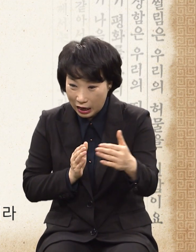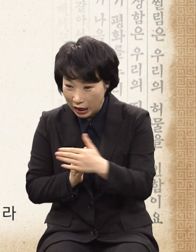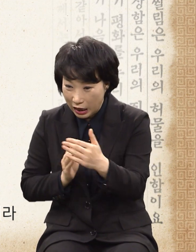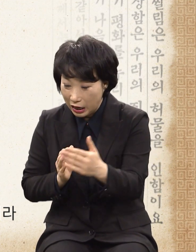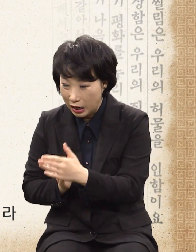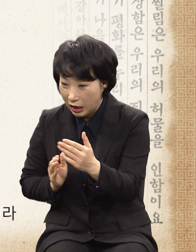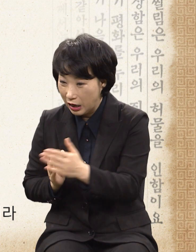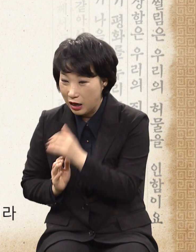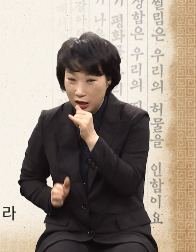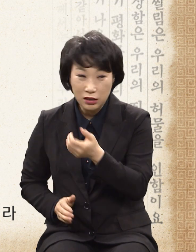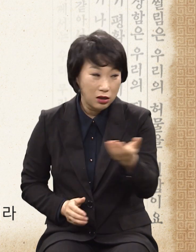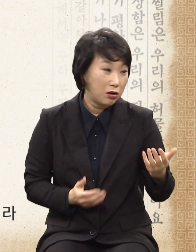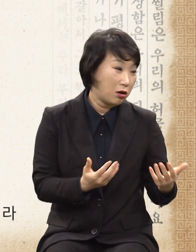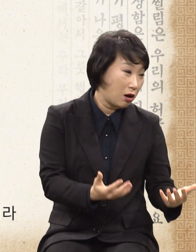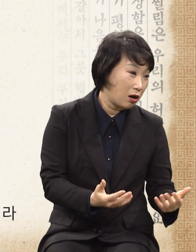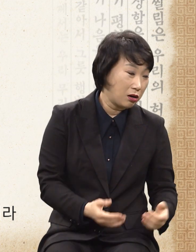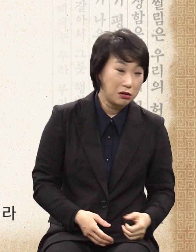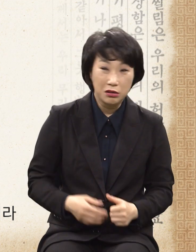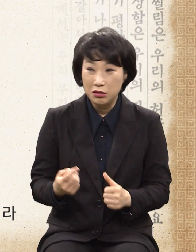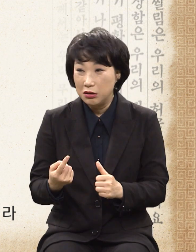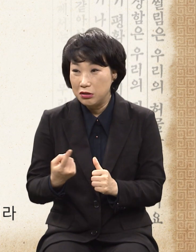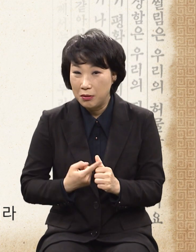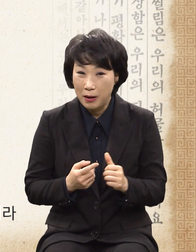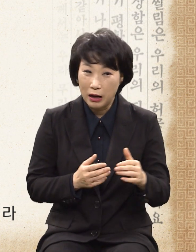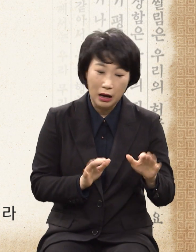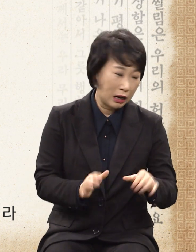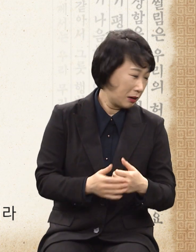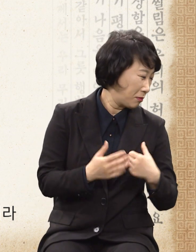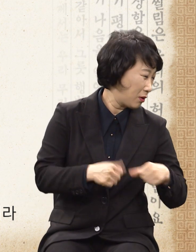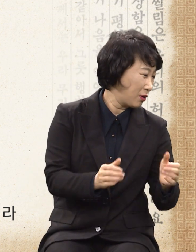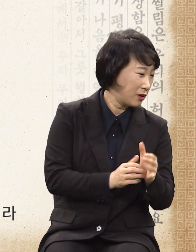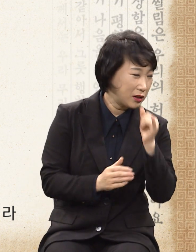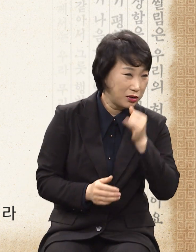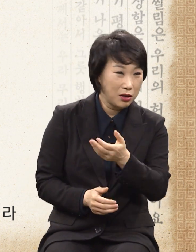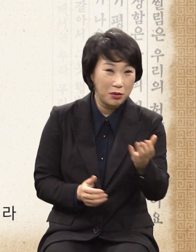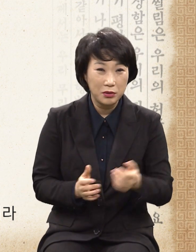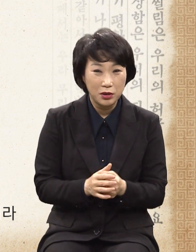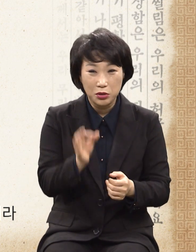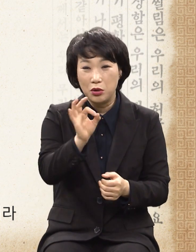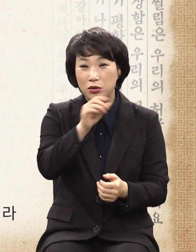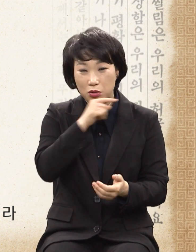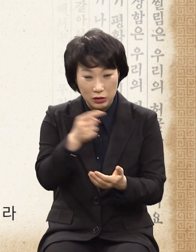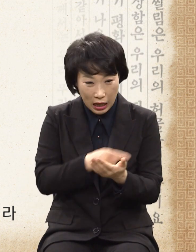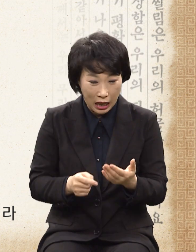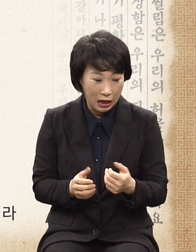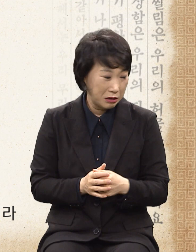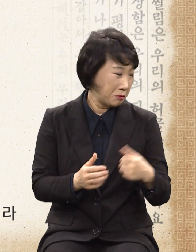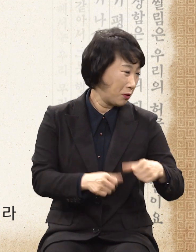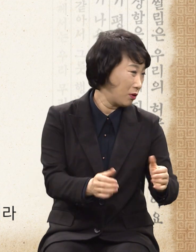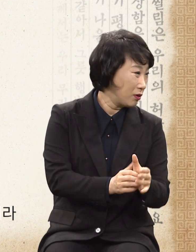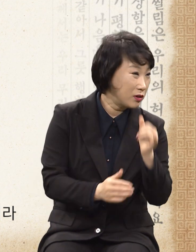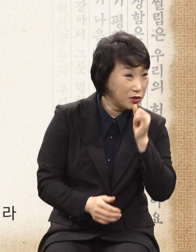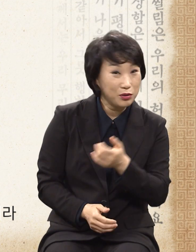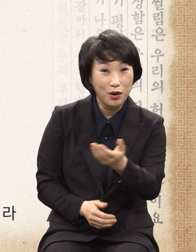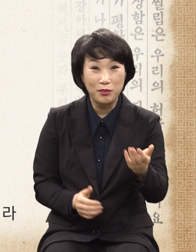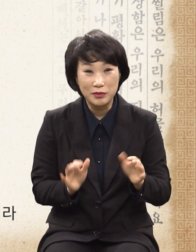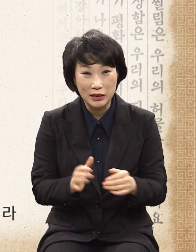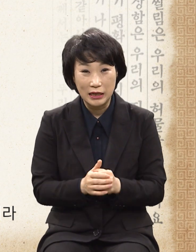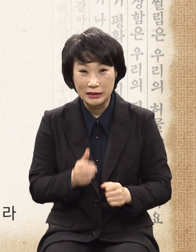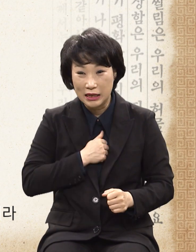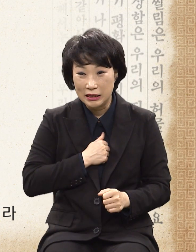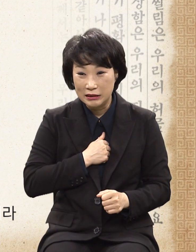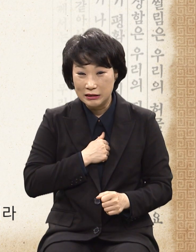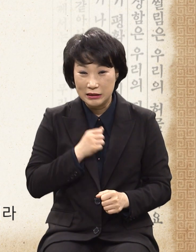저 길이 막히고 욕먹을까봐 막히고 경제적 손해가 올까봐 막히고